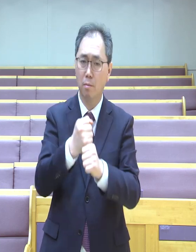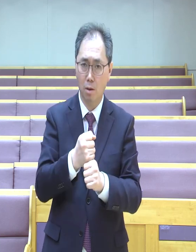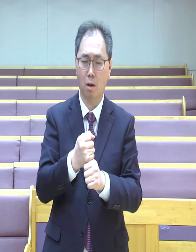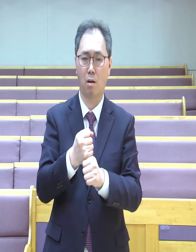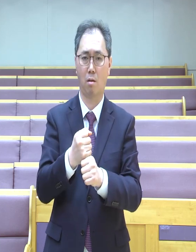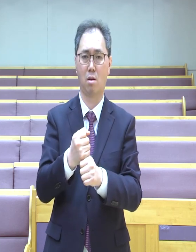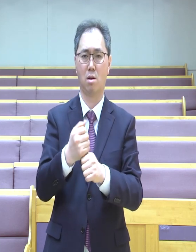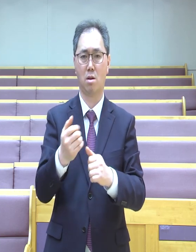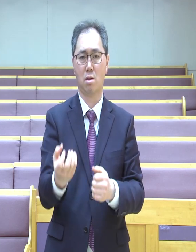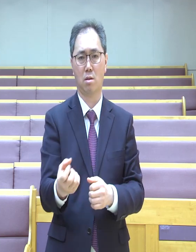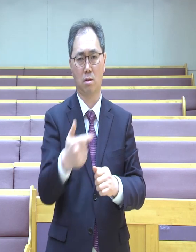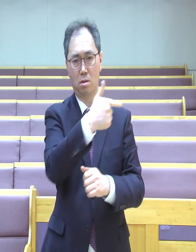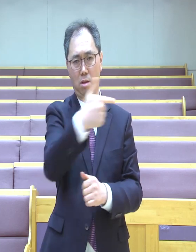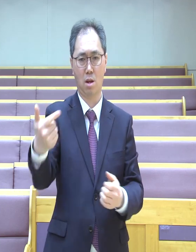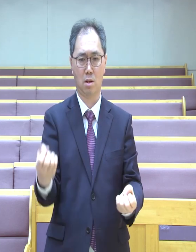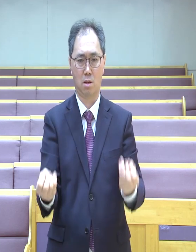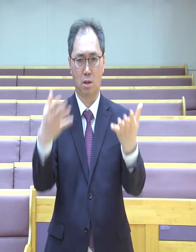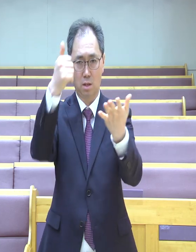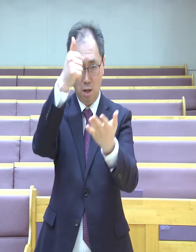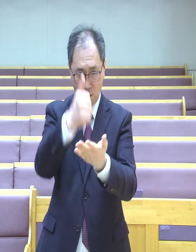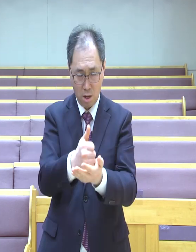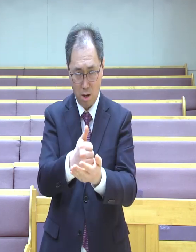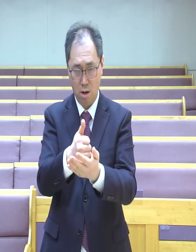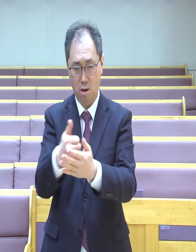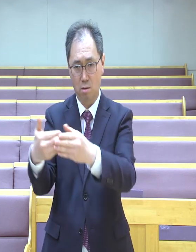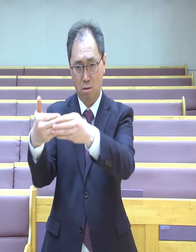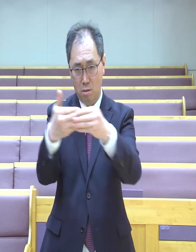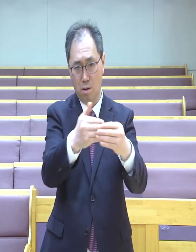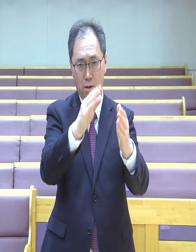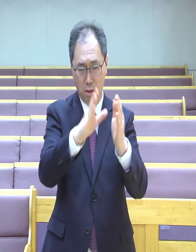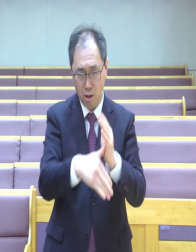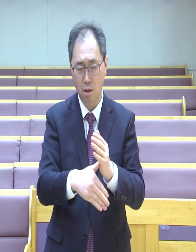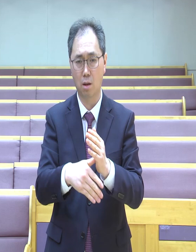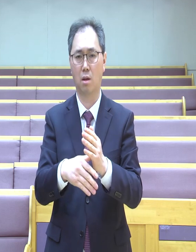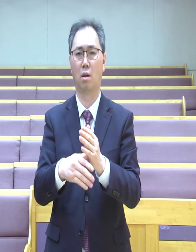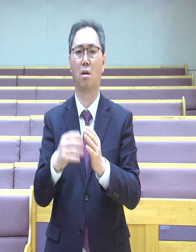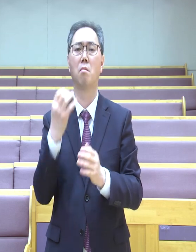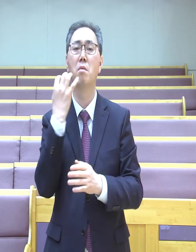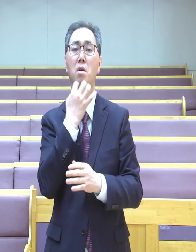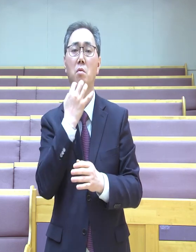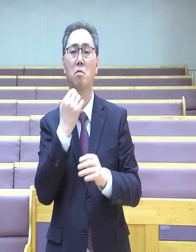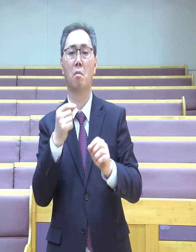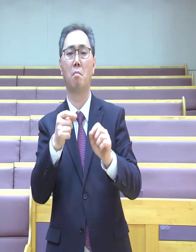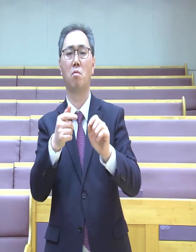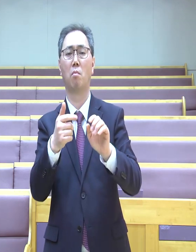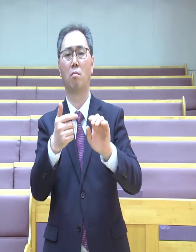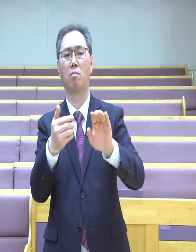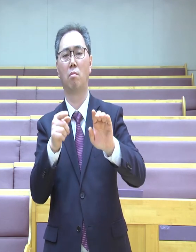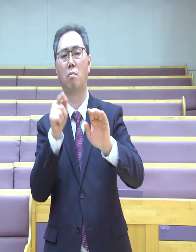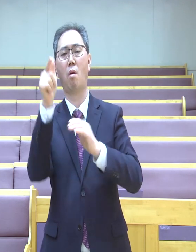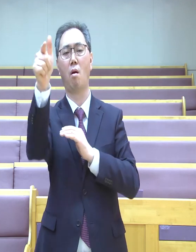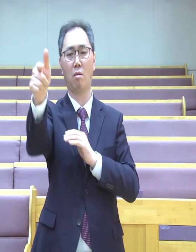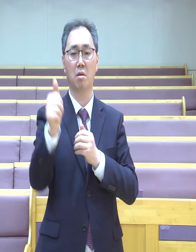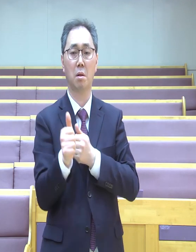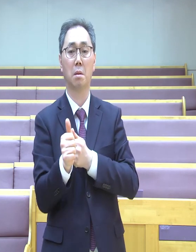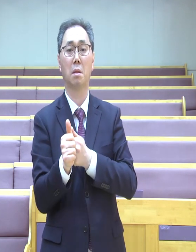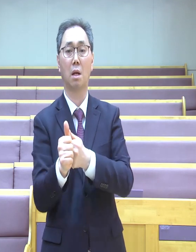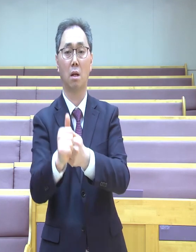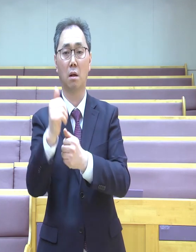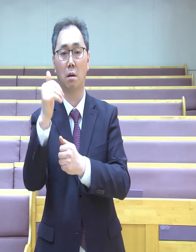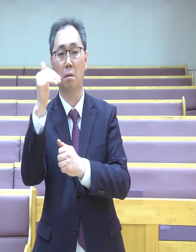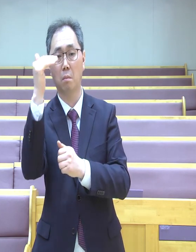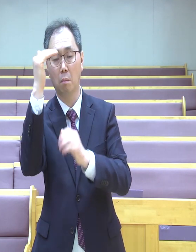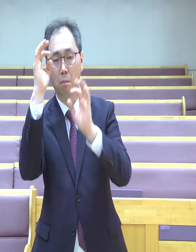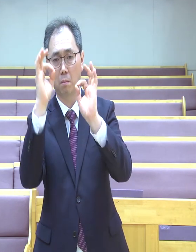끌고 대제사장이 집으로 들어갈새 베드로가 멀찍이 따라가니라. 안 따른 것이